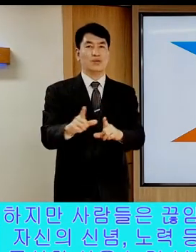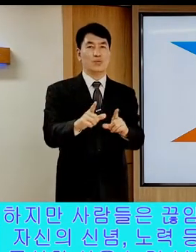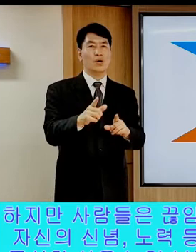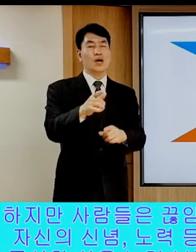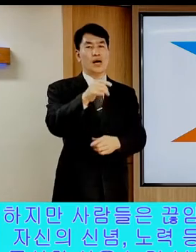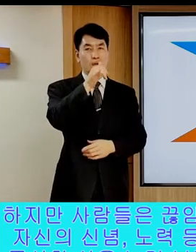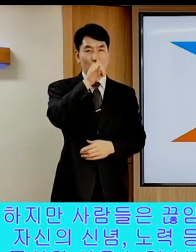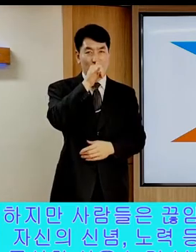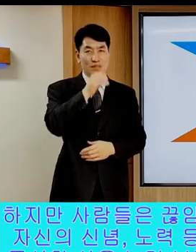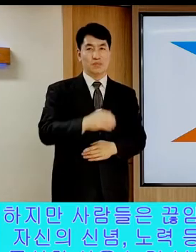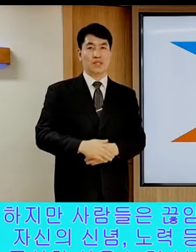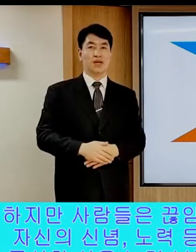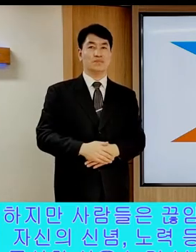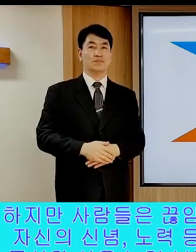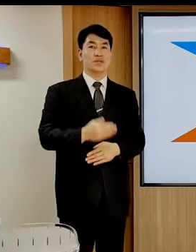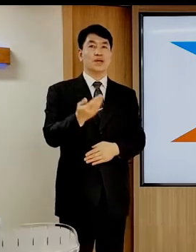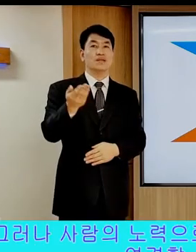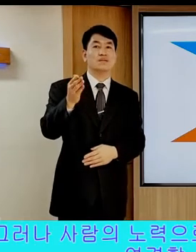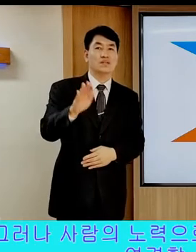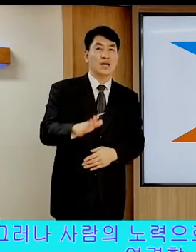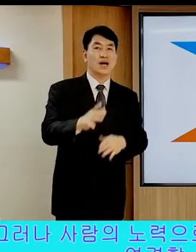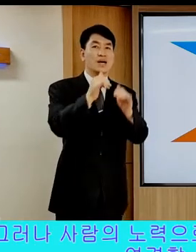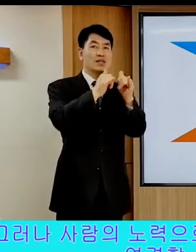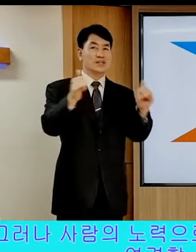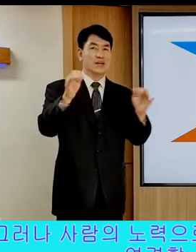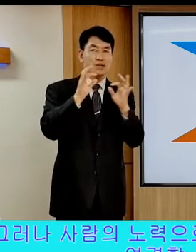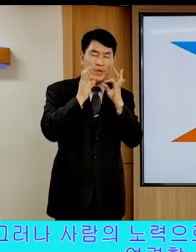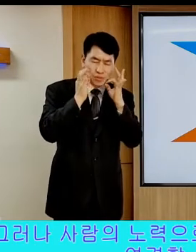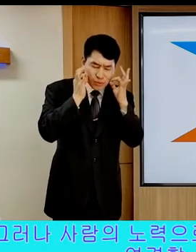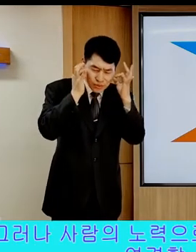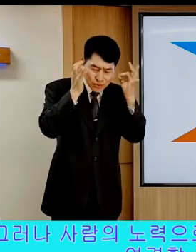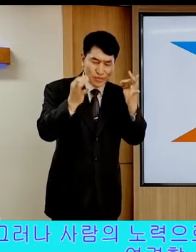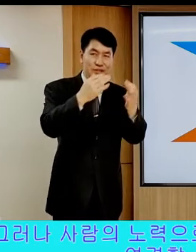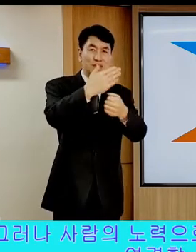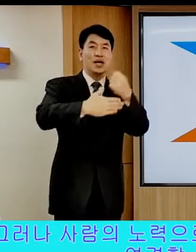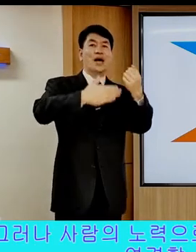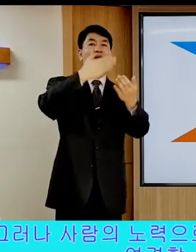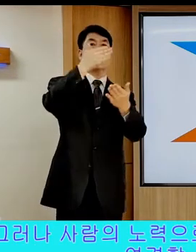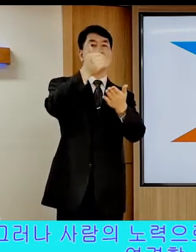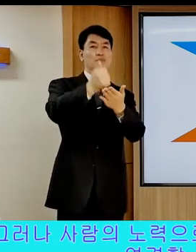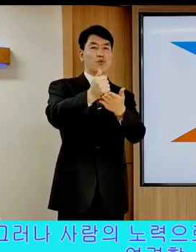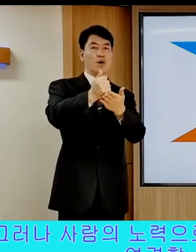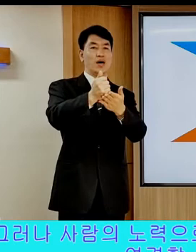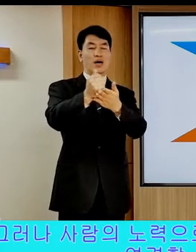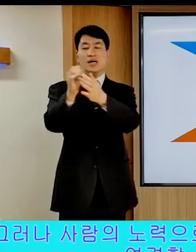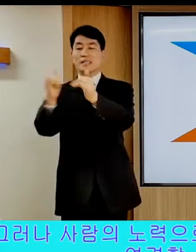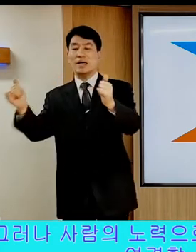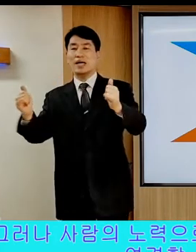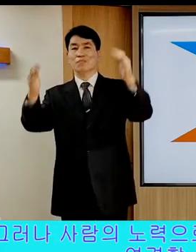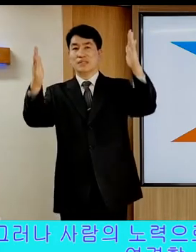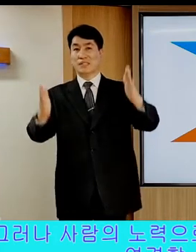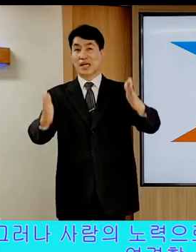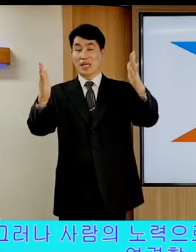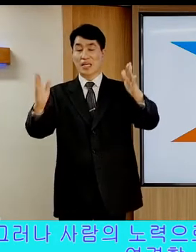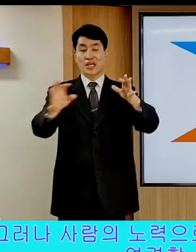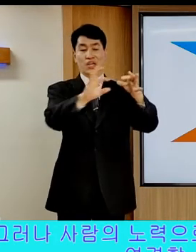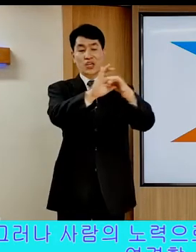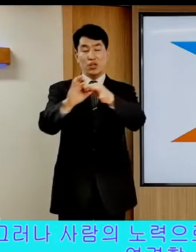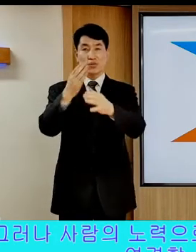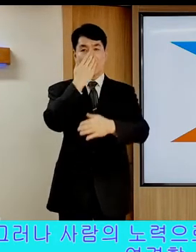살려고 하고 있습니다. 그러나 사람의 노력으로는 하나님과 사람 사이 연결할